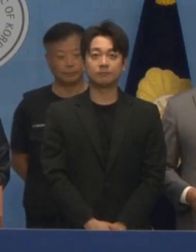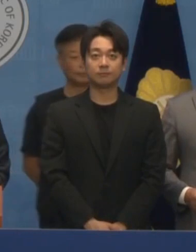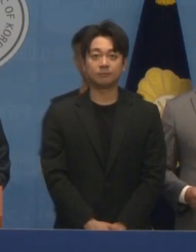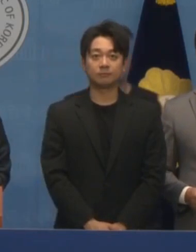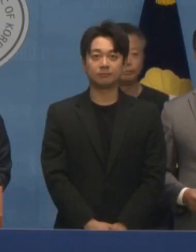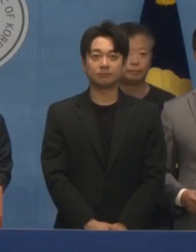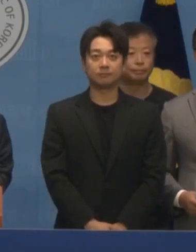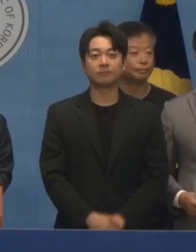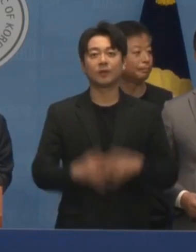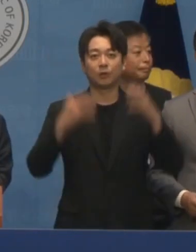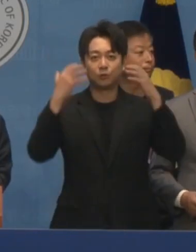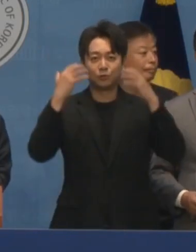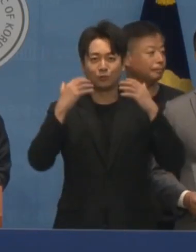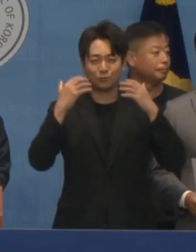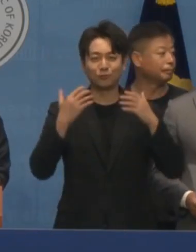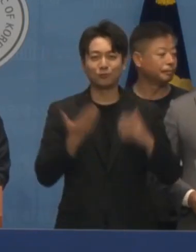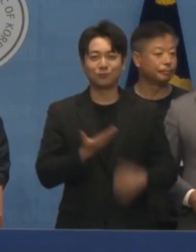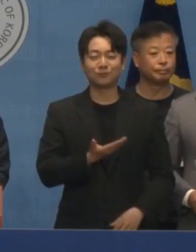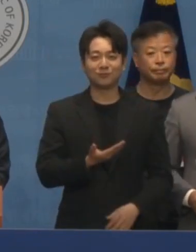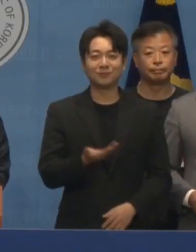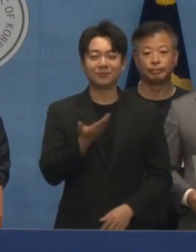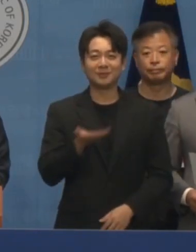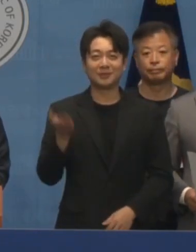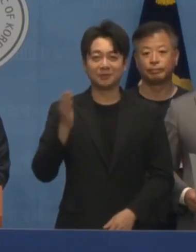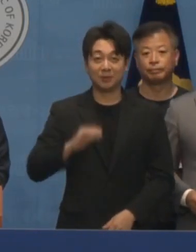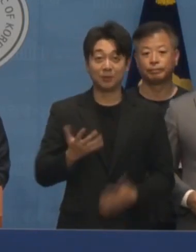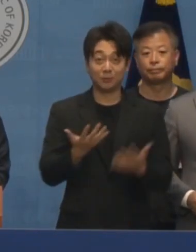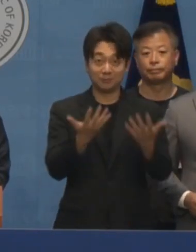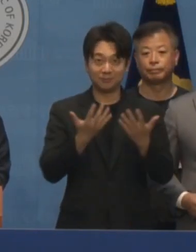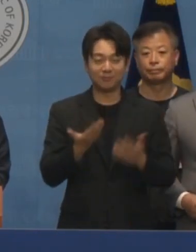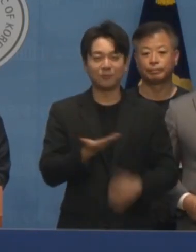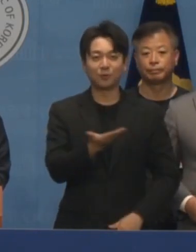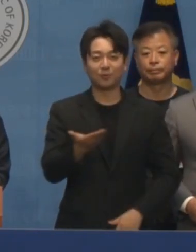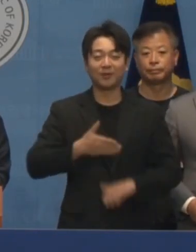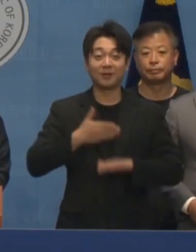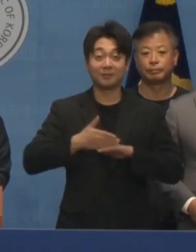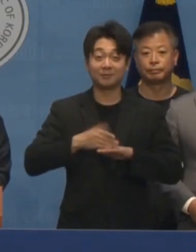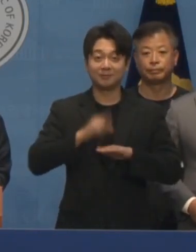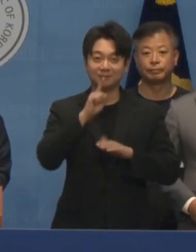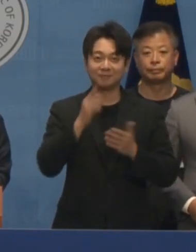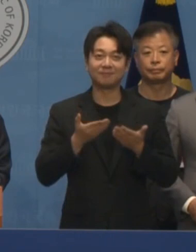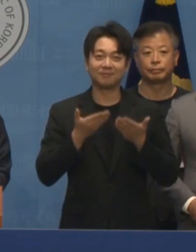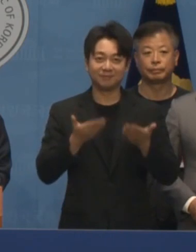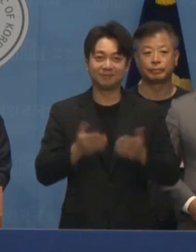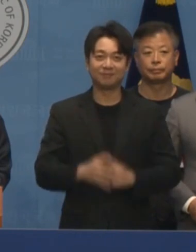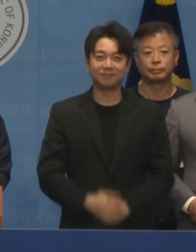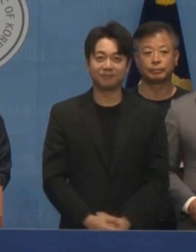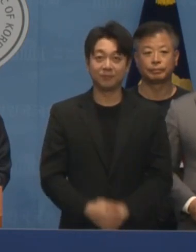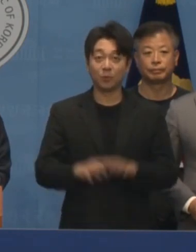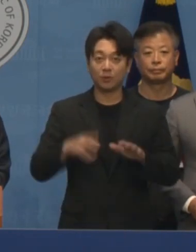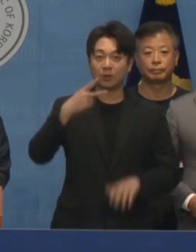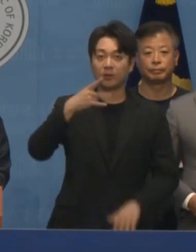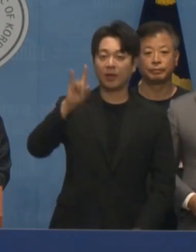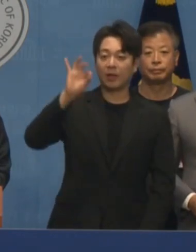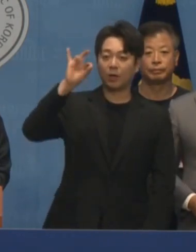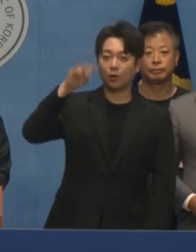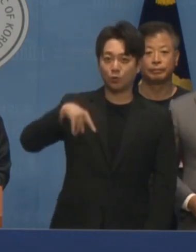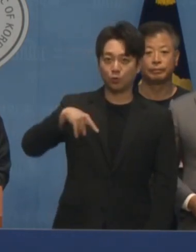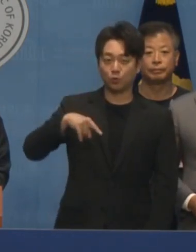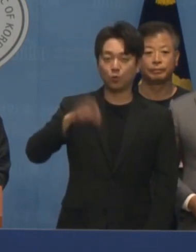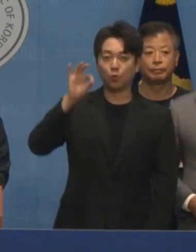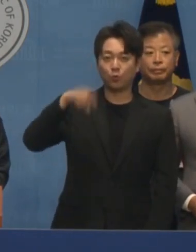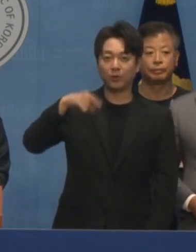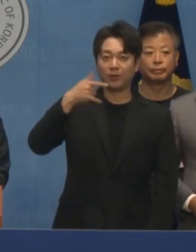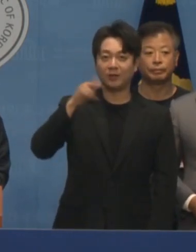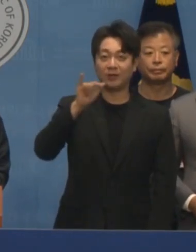무더운 날씨에도 기자회견 참석해 주신 언론 노동자들께 감사드립니다. 지금부터 대유 위니아그룹 박영우